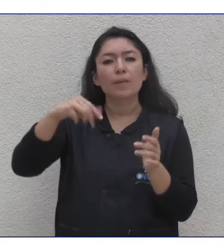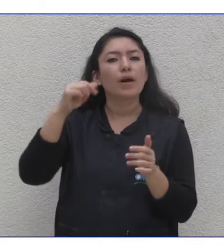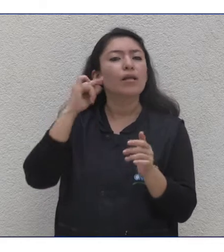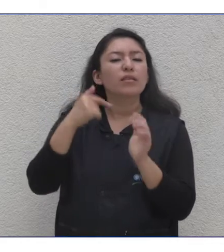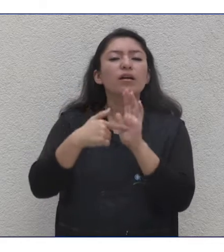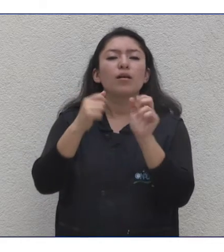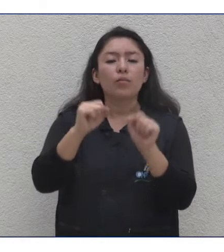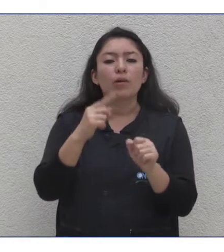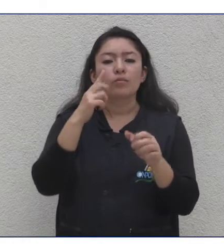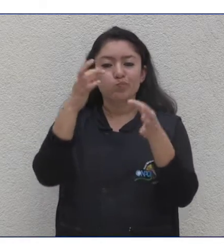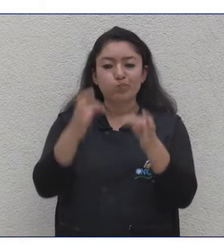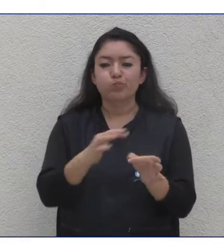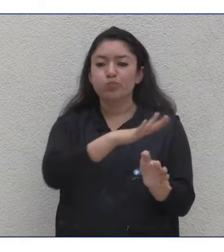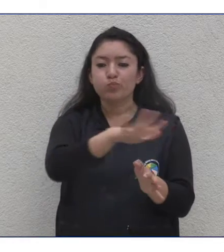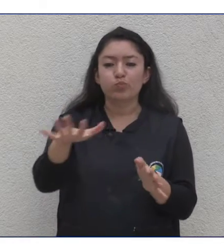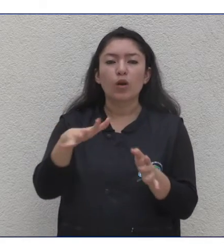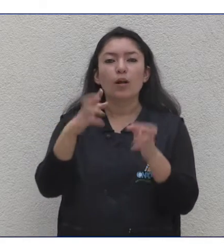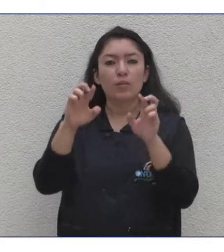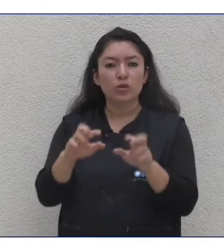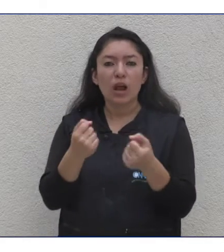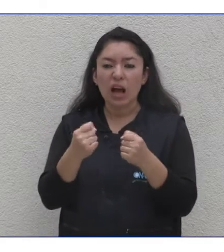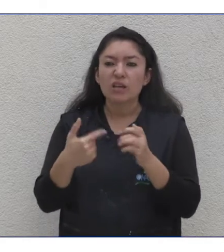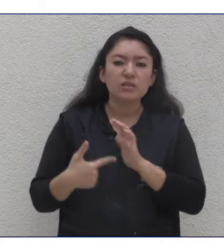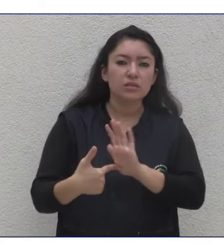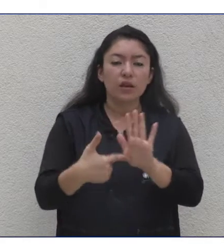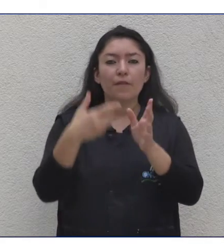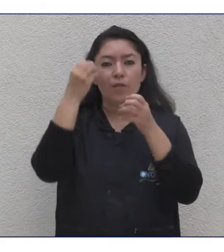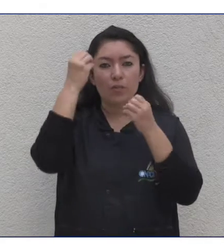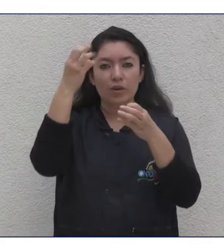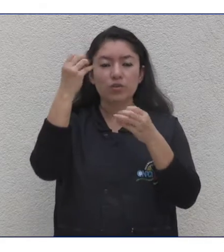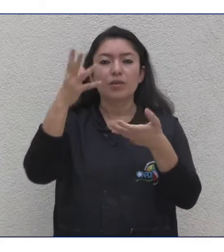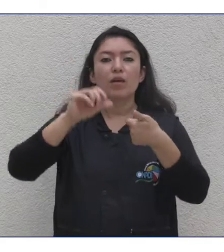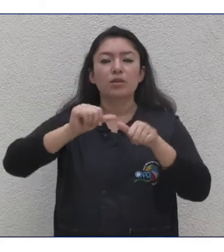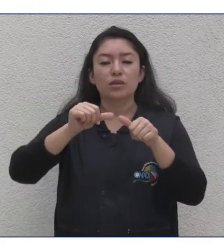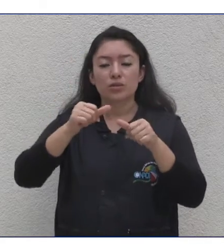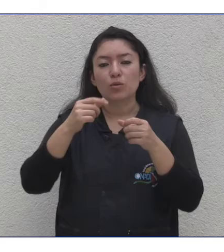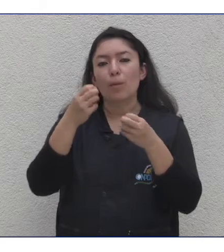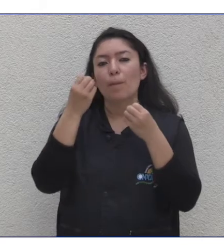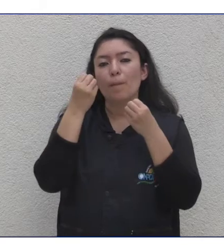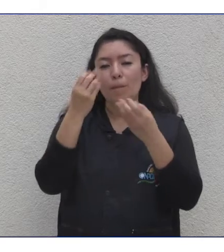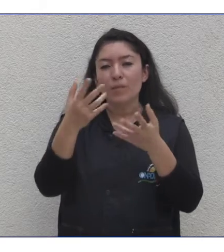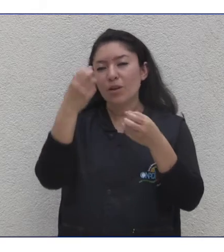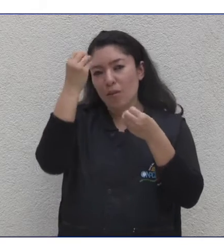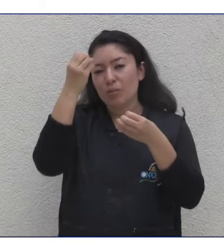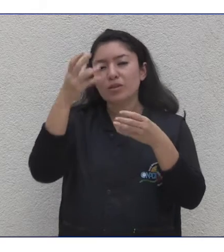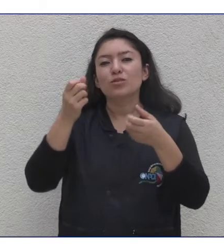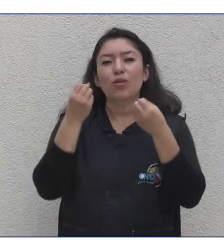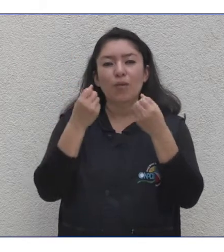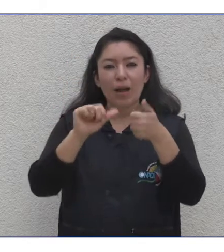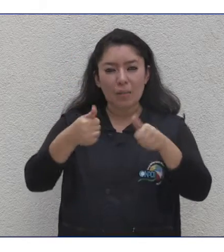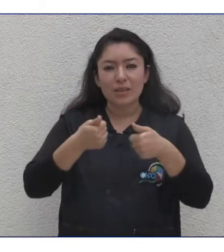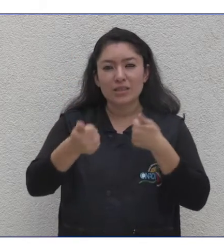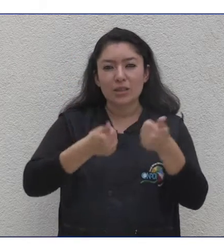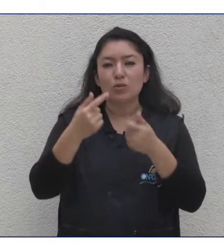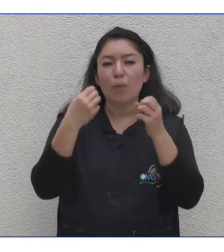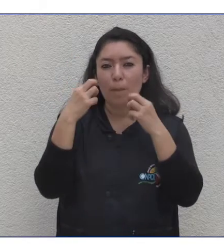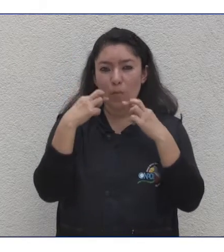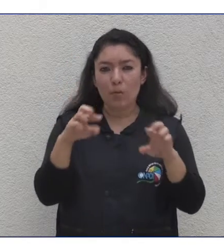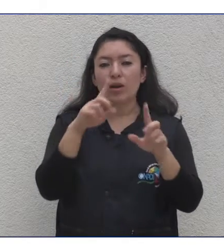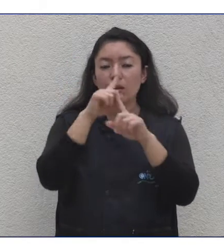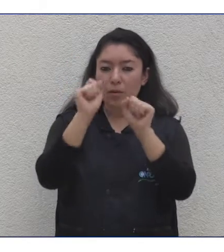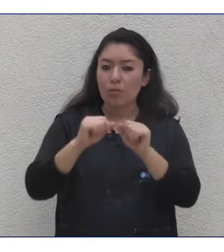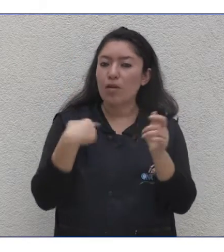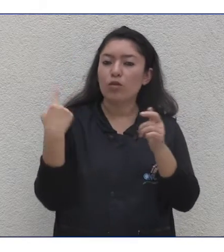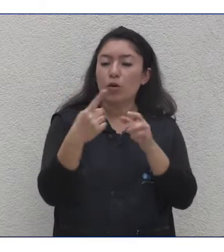absoluta determinación la publicidad de los actos y la información en poder de la administración pública, así como el libre acceso a todas las